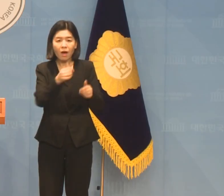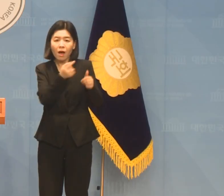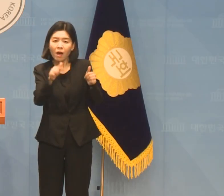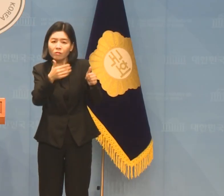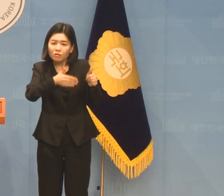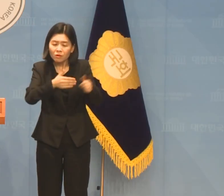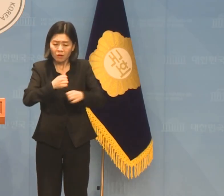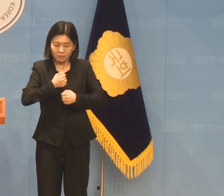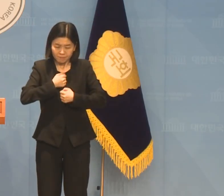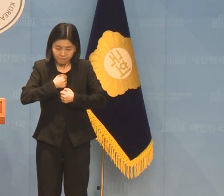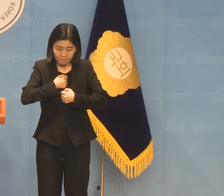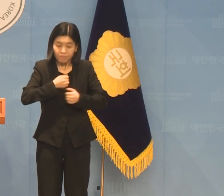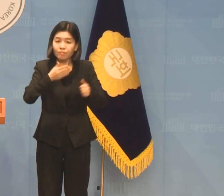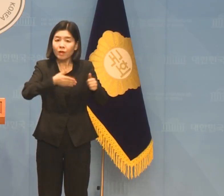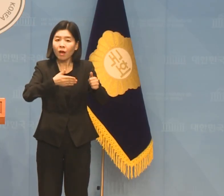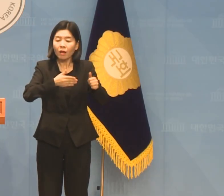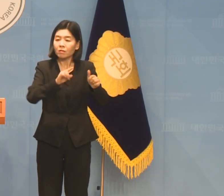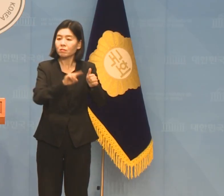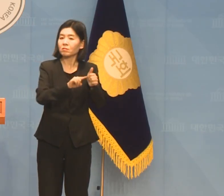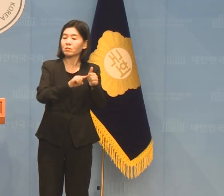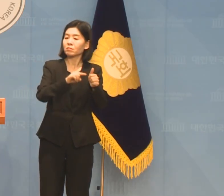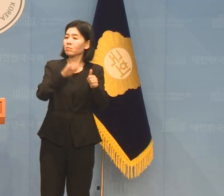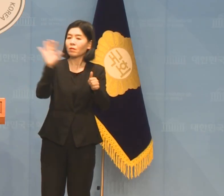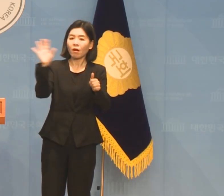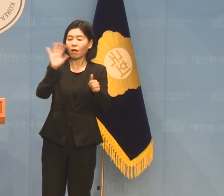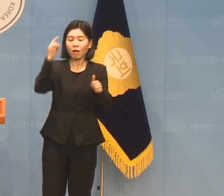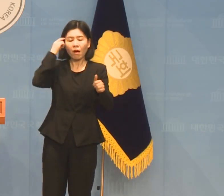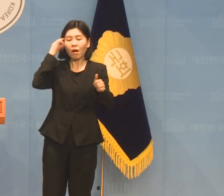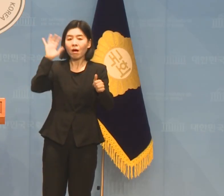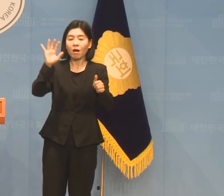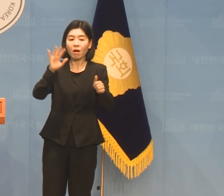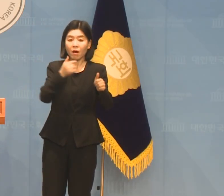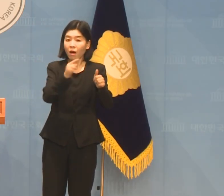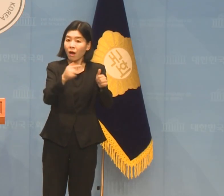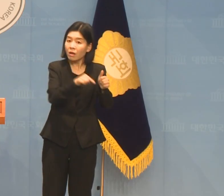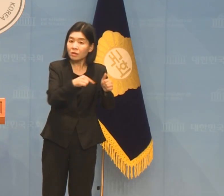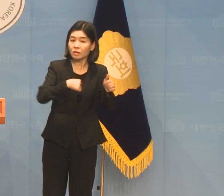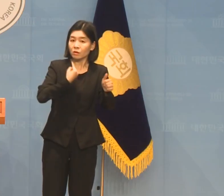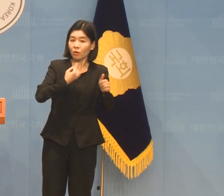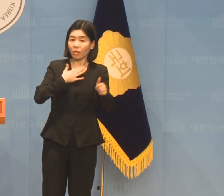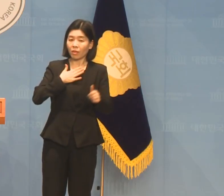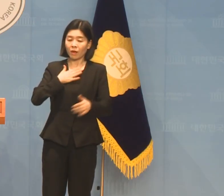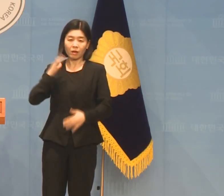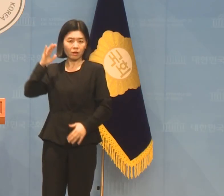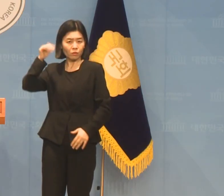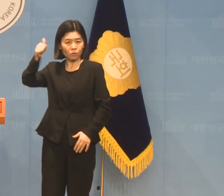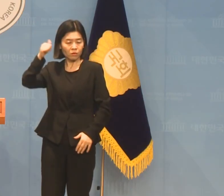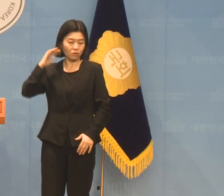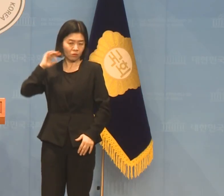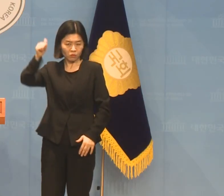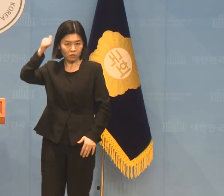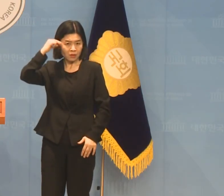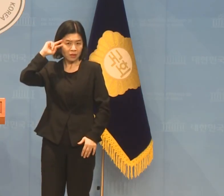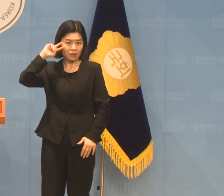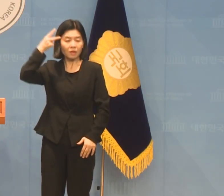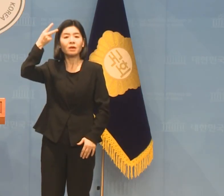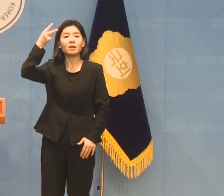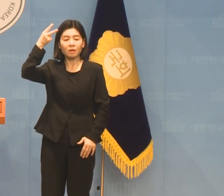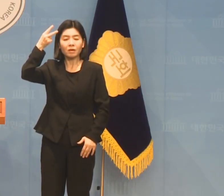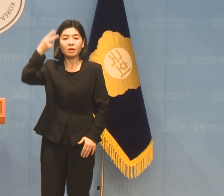않습니다. 한 대행은 지금 자신이 대통령이라고 착각하고 있습니다.